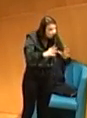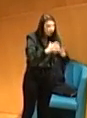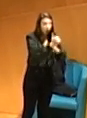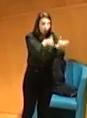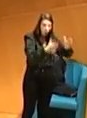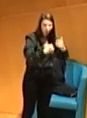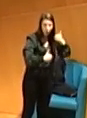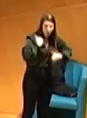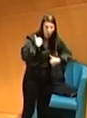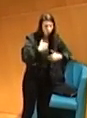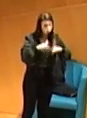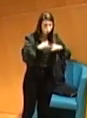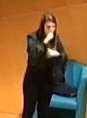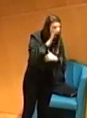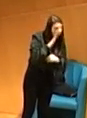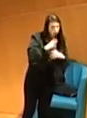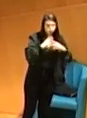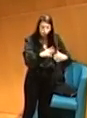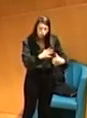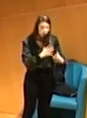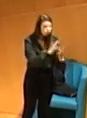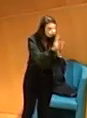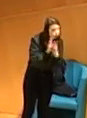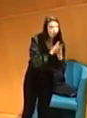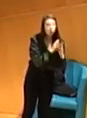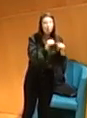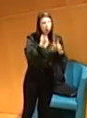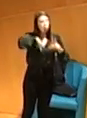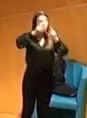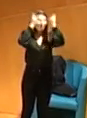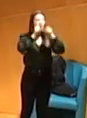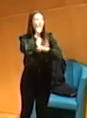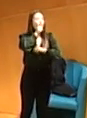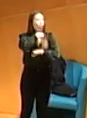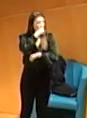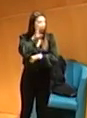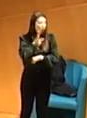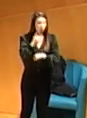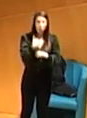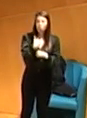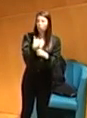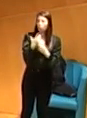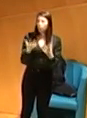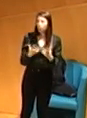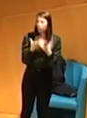suis très engagée auprès de jeunes parents, mais je ne voulais pas que nous, vieux parents, vous savez,